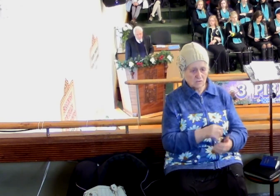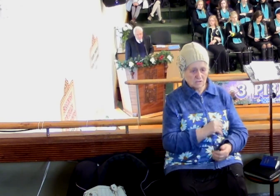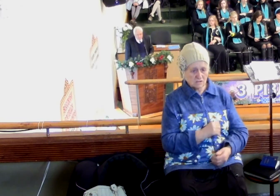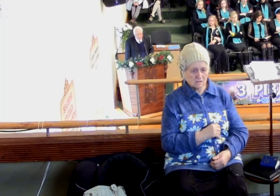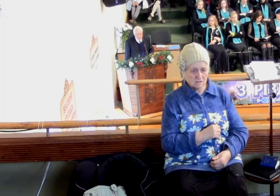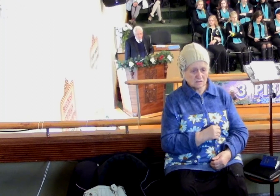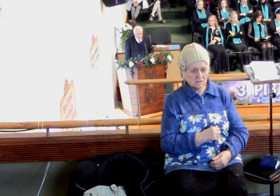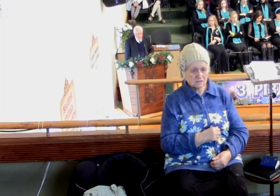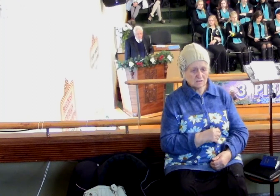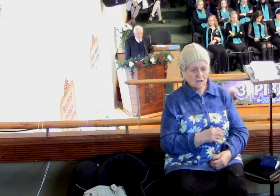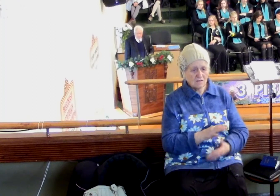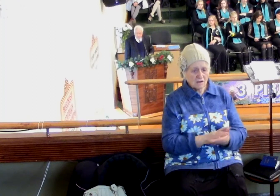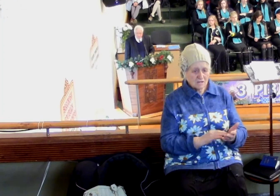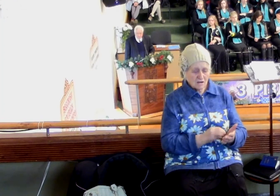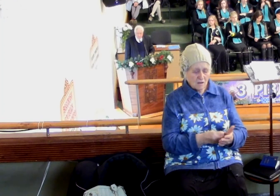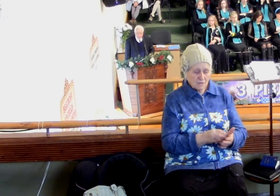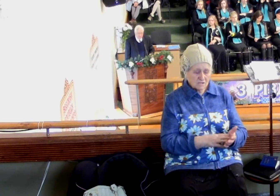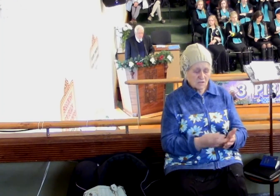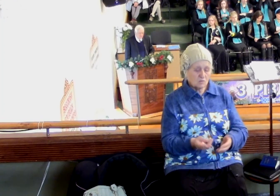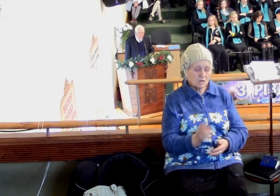Пришел к своим, и